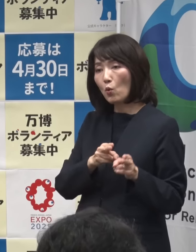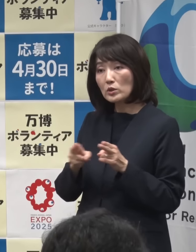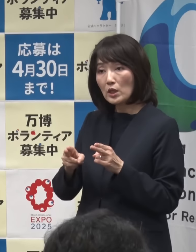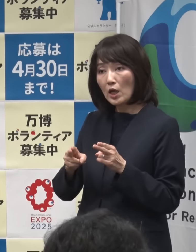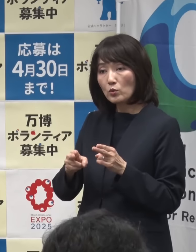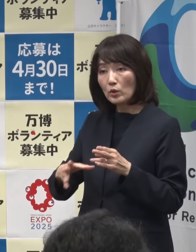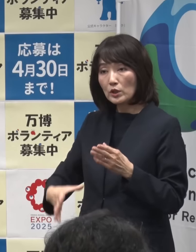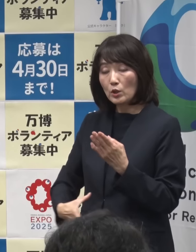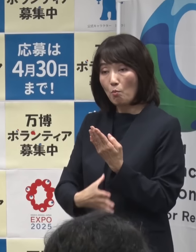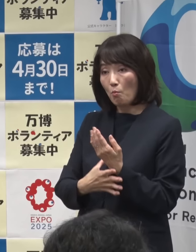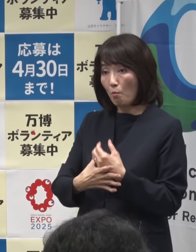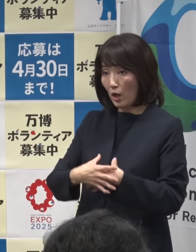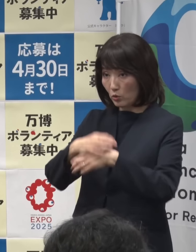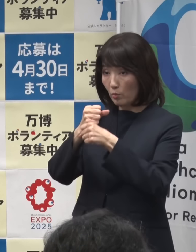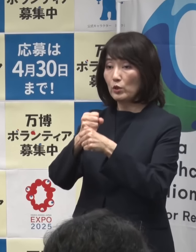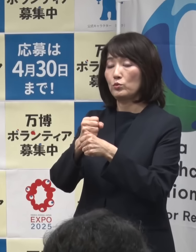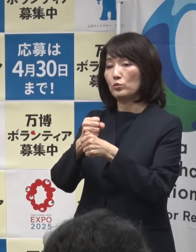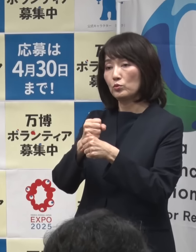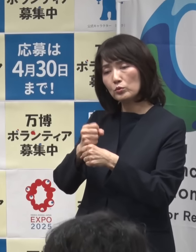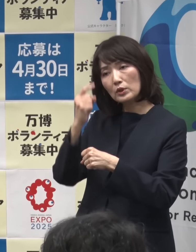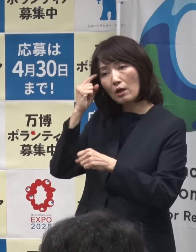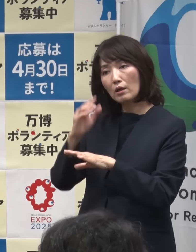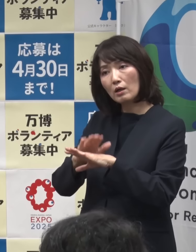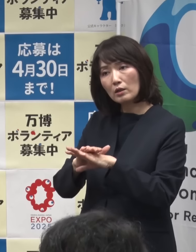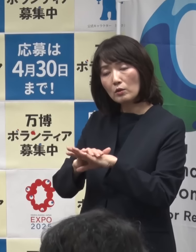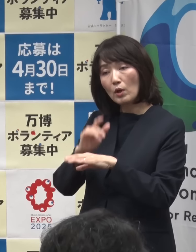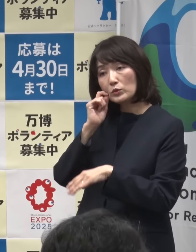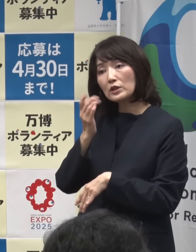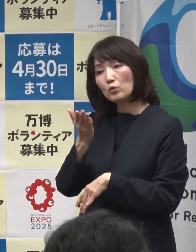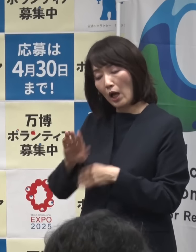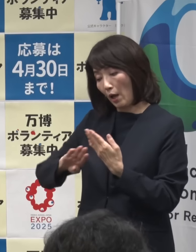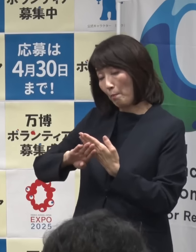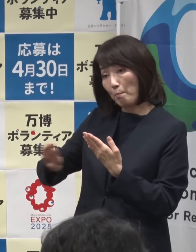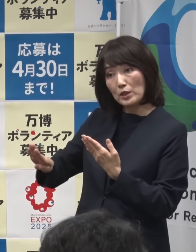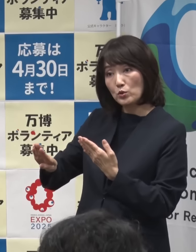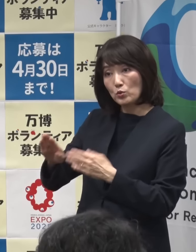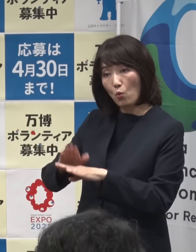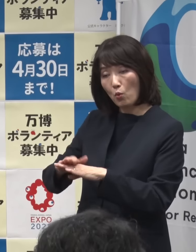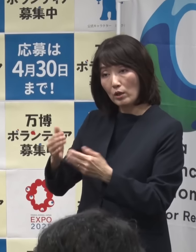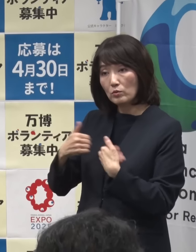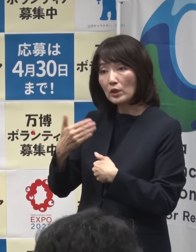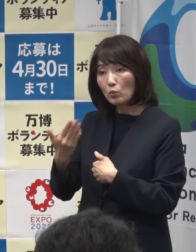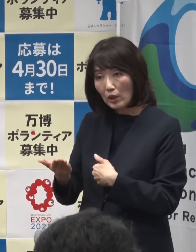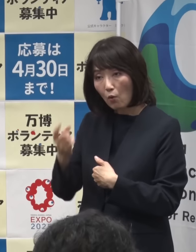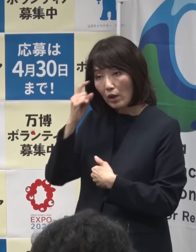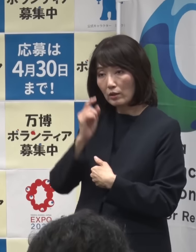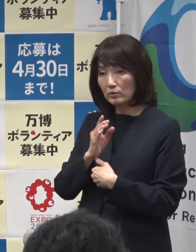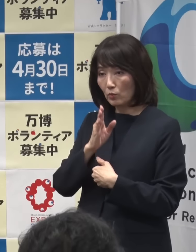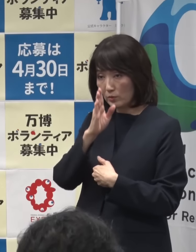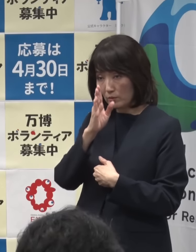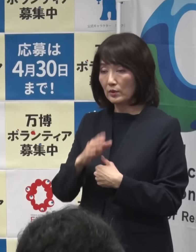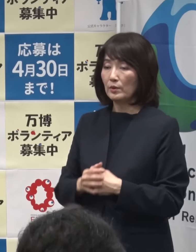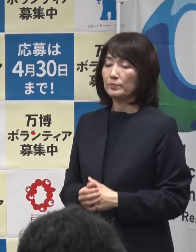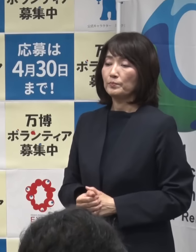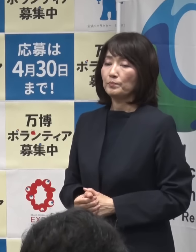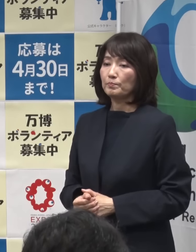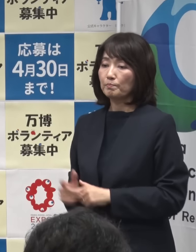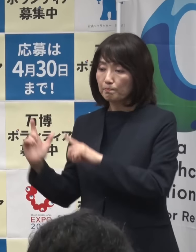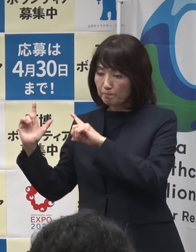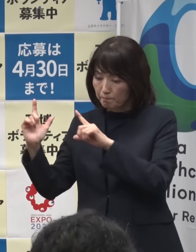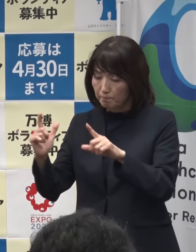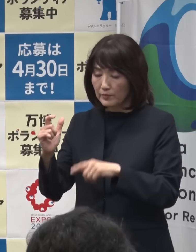するような考え方ではやっぱりいけないのか、要するに別制度じゃないといけないのか、その点お考え伺いますでしょうか。 まずあ